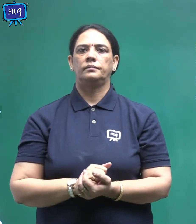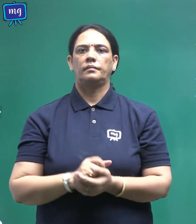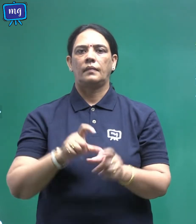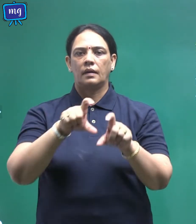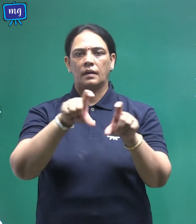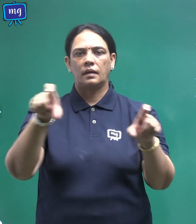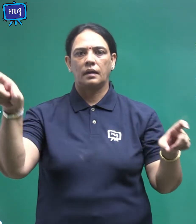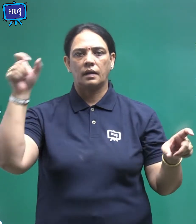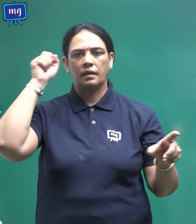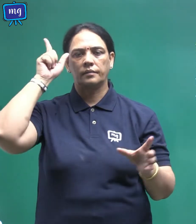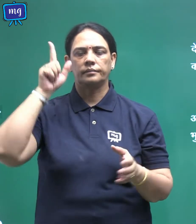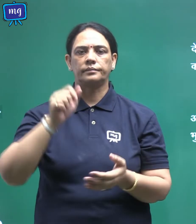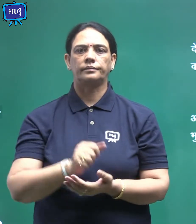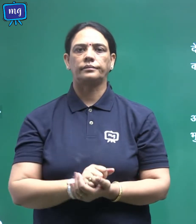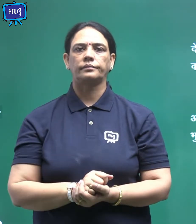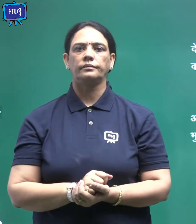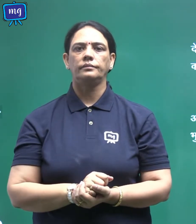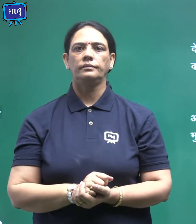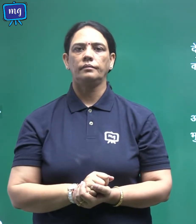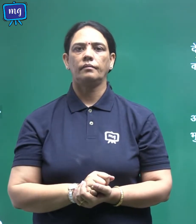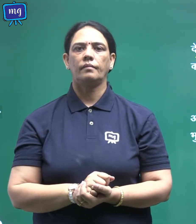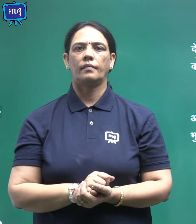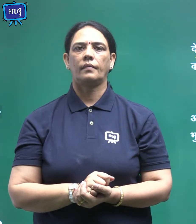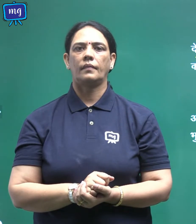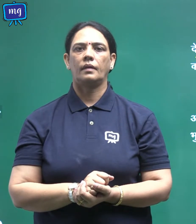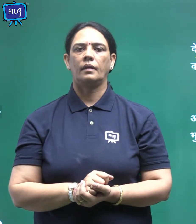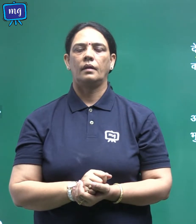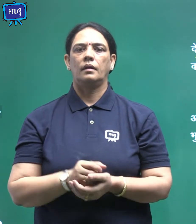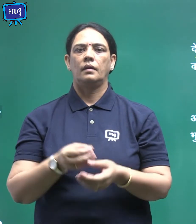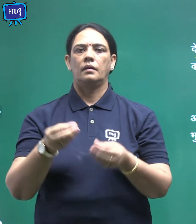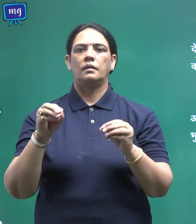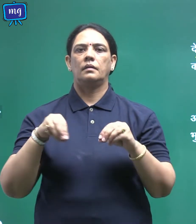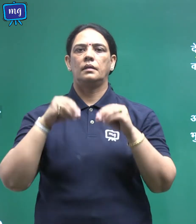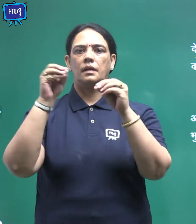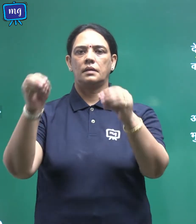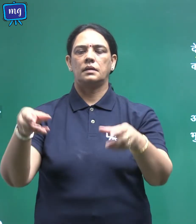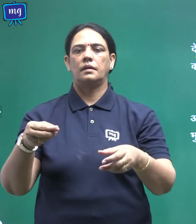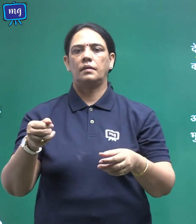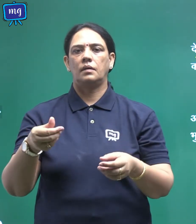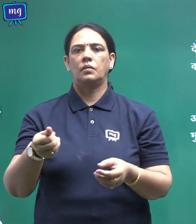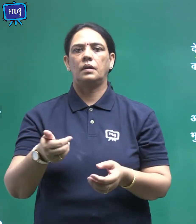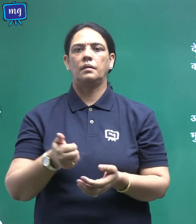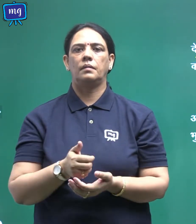समझ आ गया? देय मूल्य बराबर